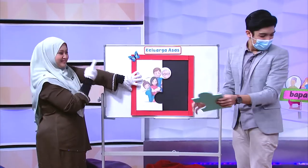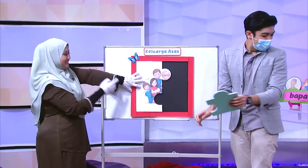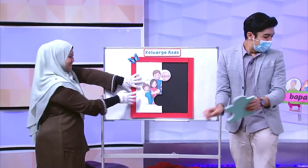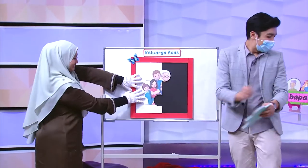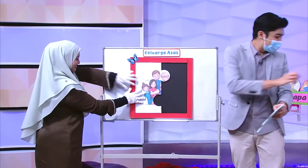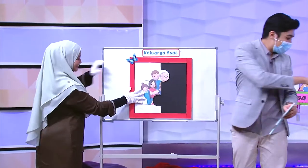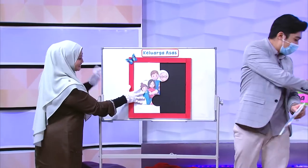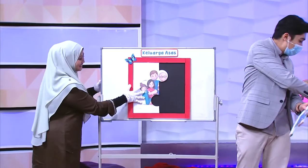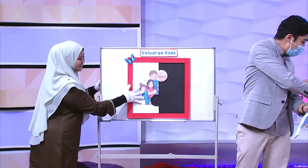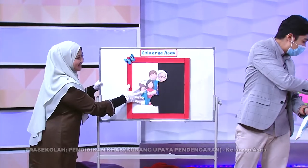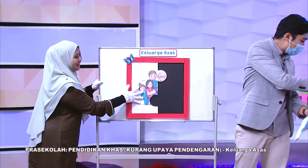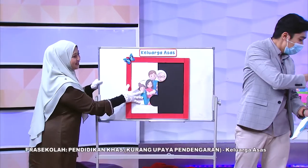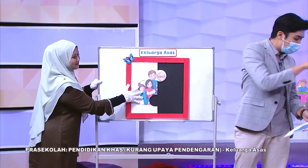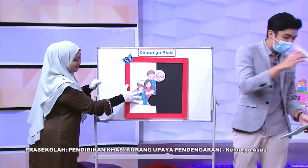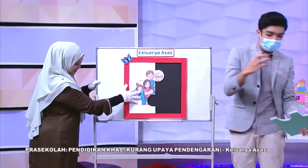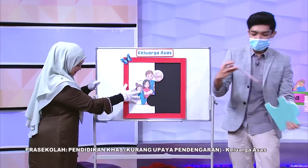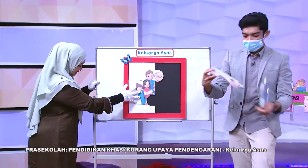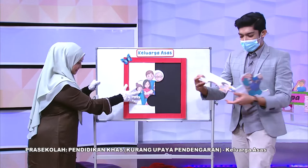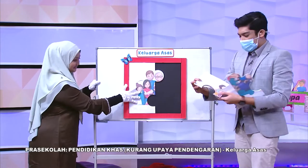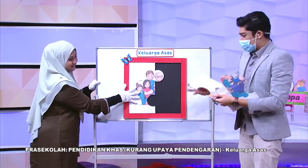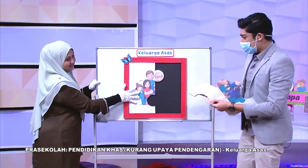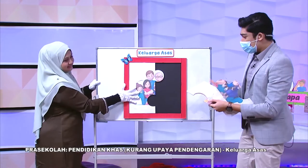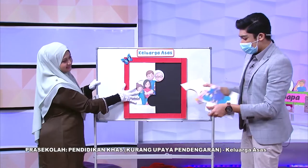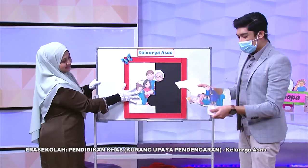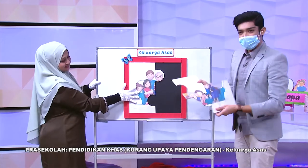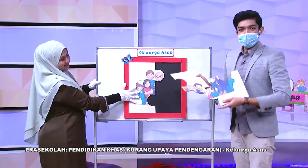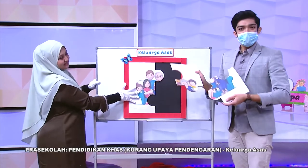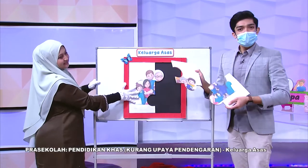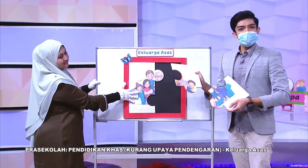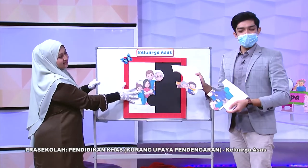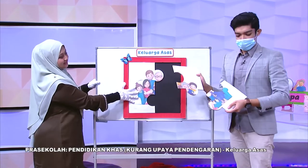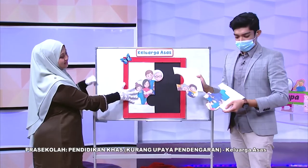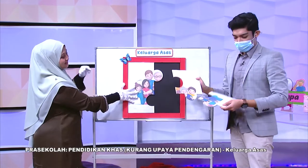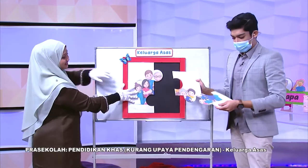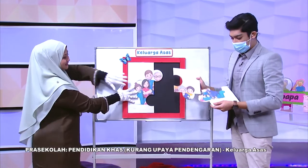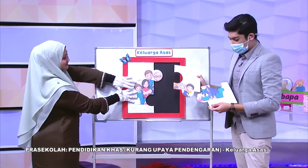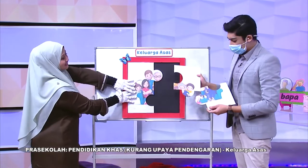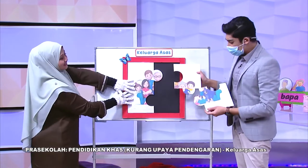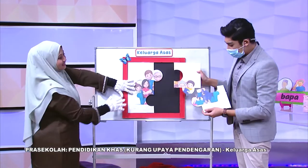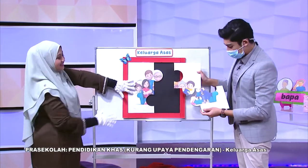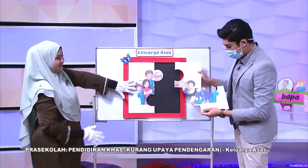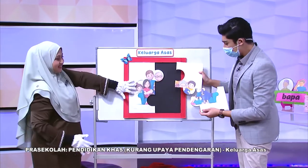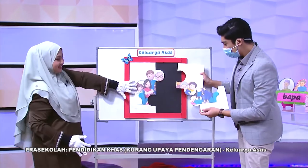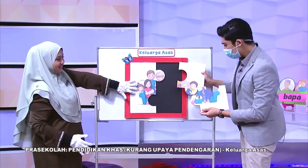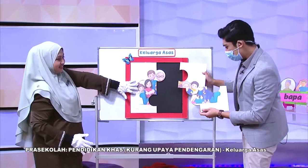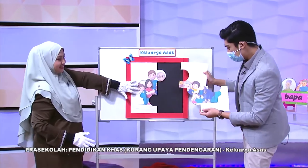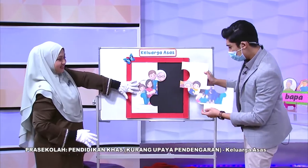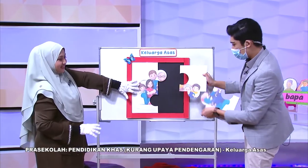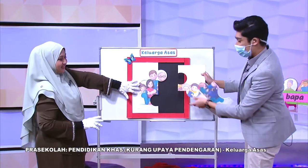Uci ada duit lagi 2 lagi yang ketiga ada dirasa yang mana satu yang Nike yang Ike masih